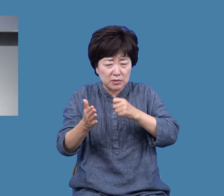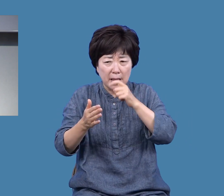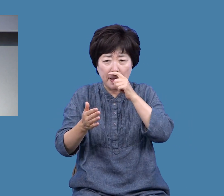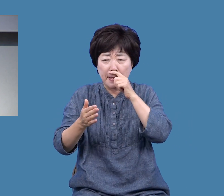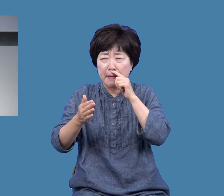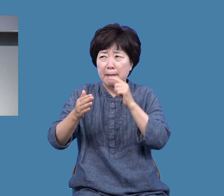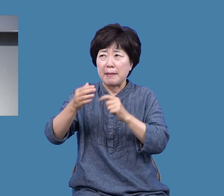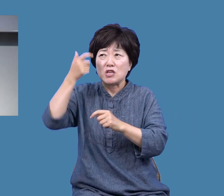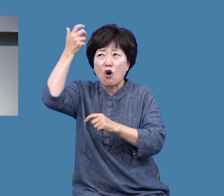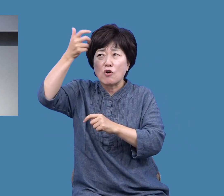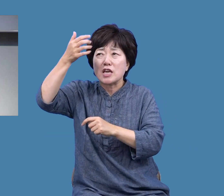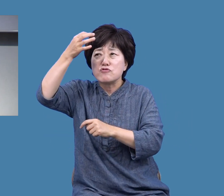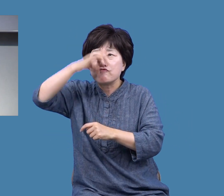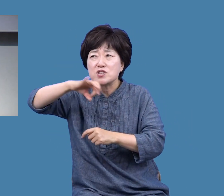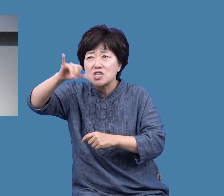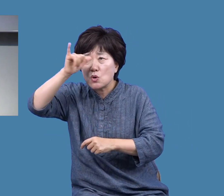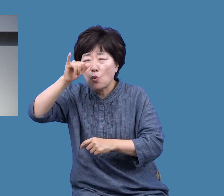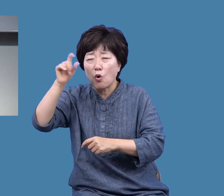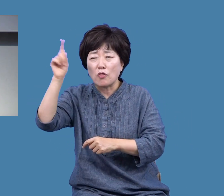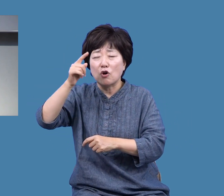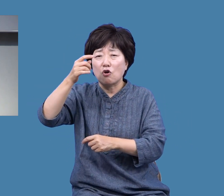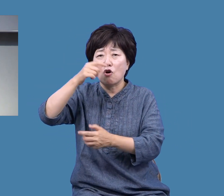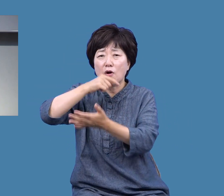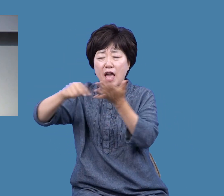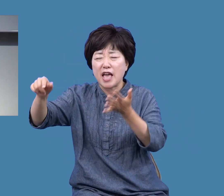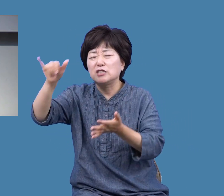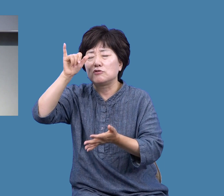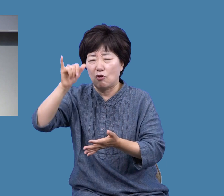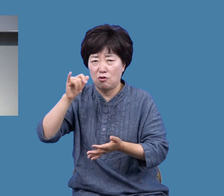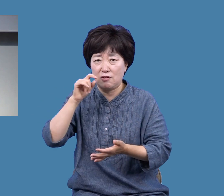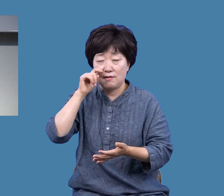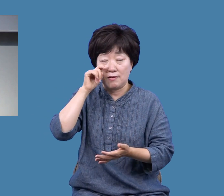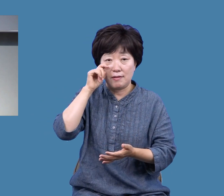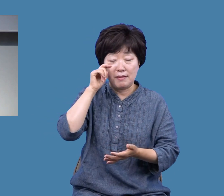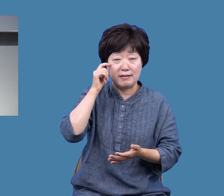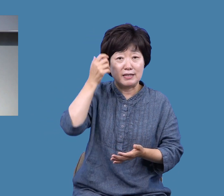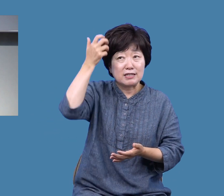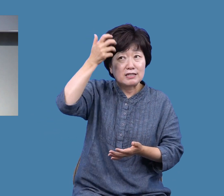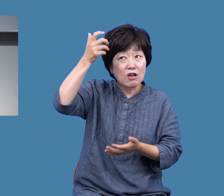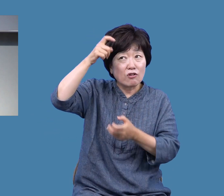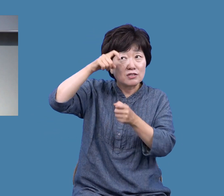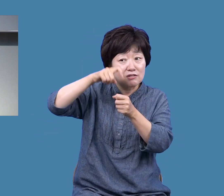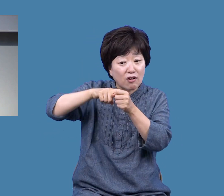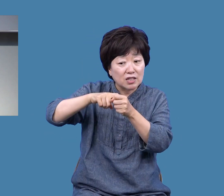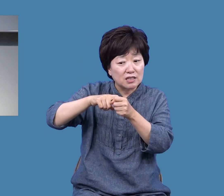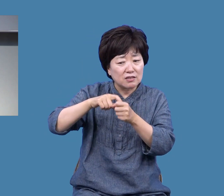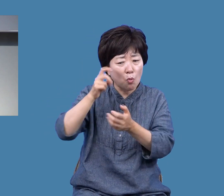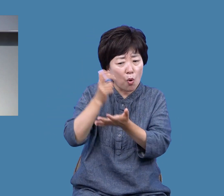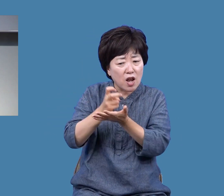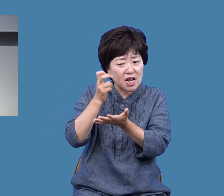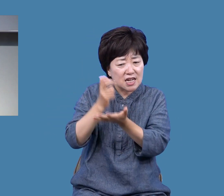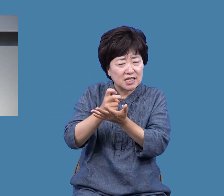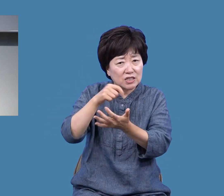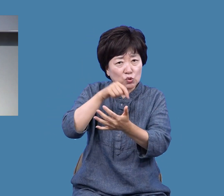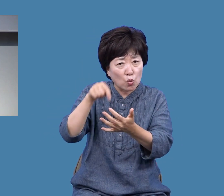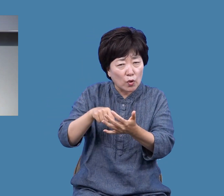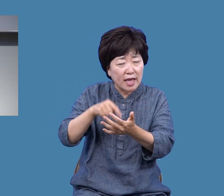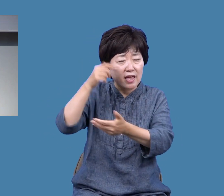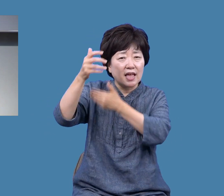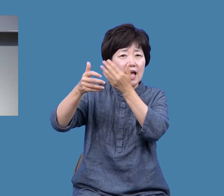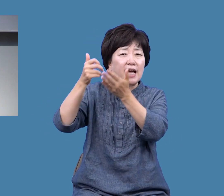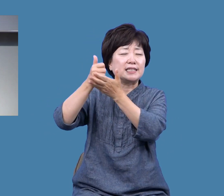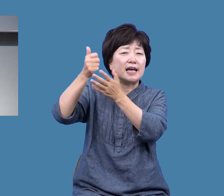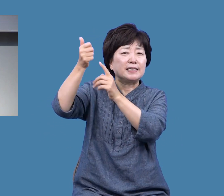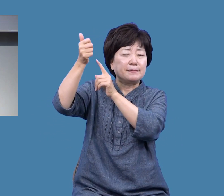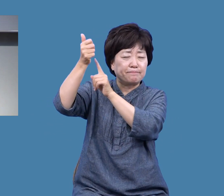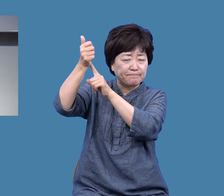하면 굉장히 유익한 것이 있어요. 전 여러분들이 이 영적인 원리 가운데 이 하나님께서